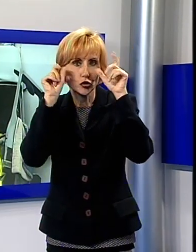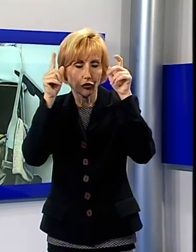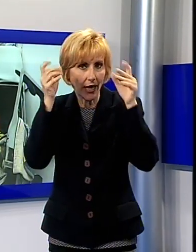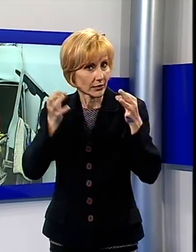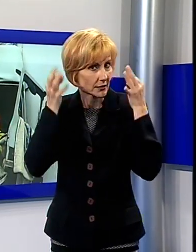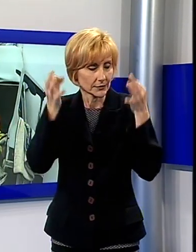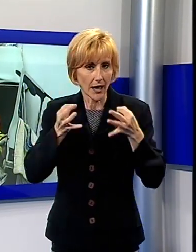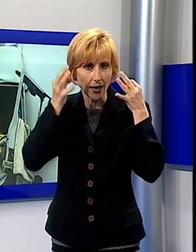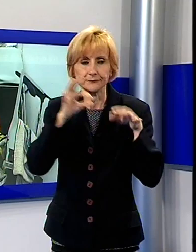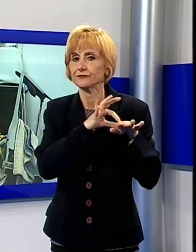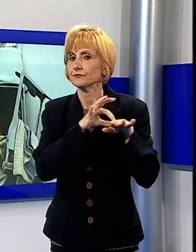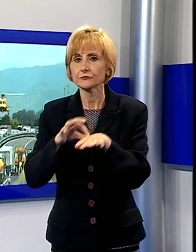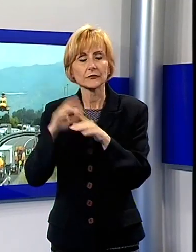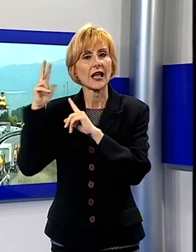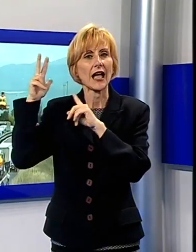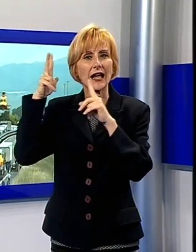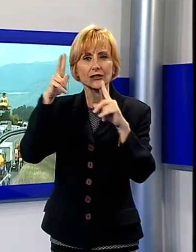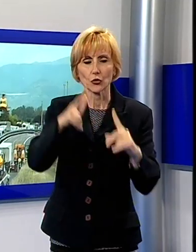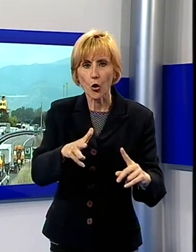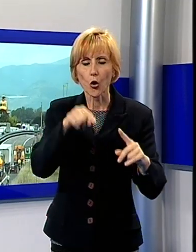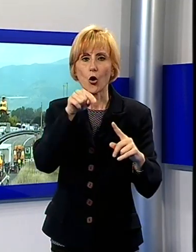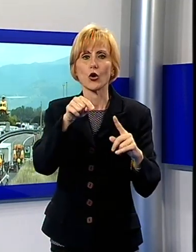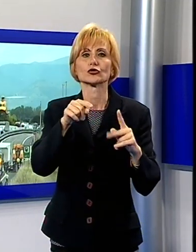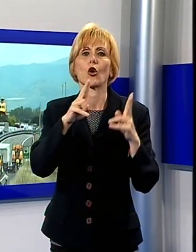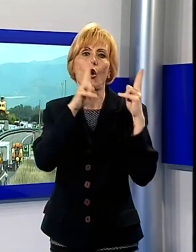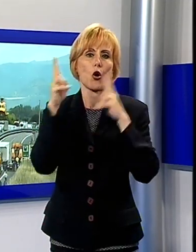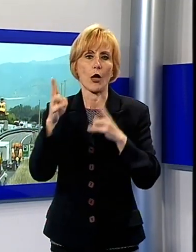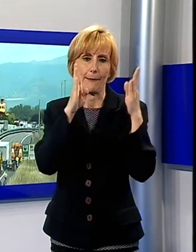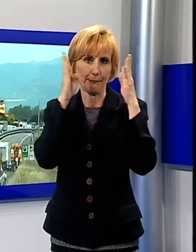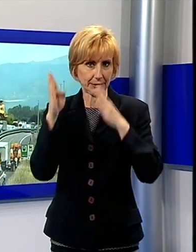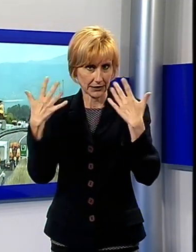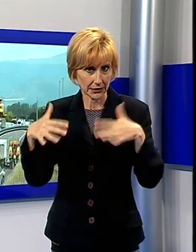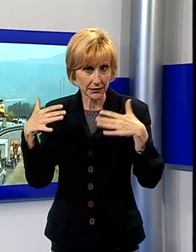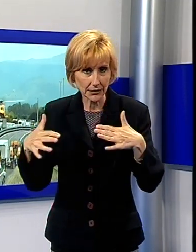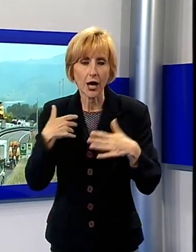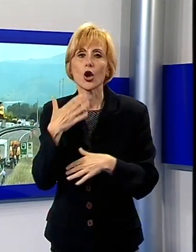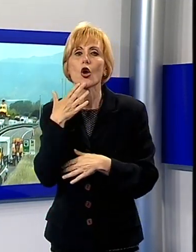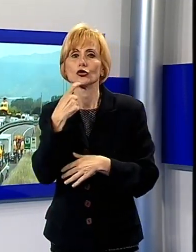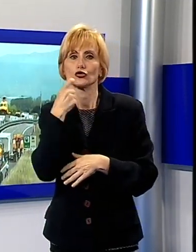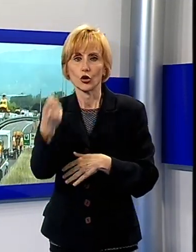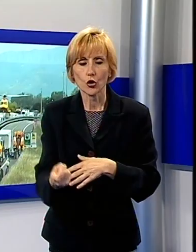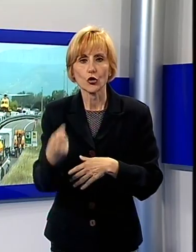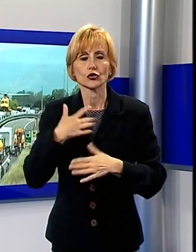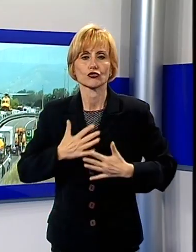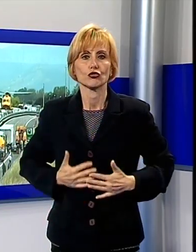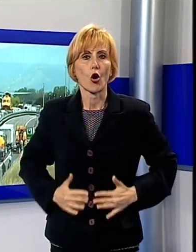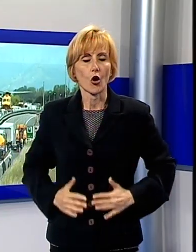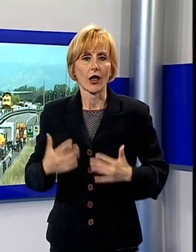stato trasportato con l'elisoccorso Pegaso all'ospedale Cisanello di Pisa in codice rosso con un trauma toracico. L'autista